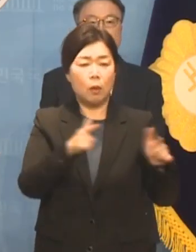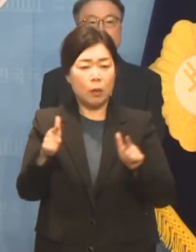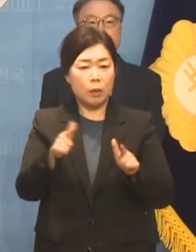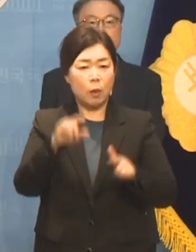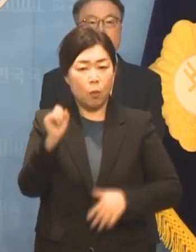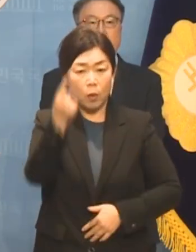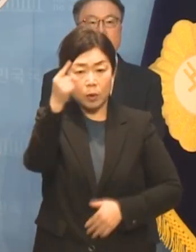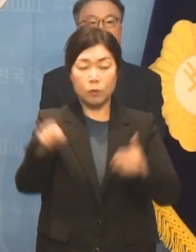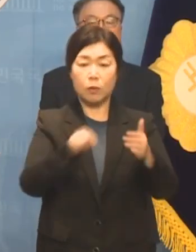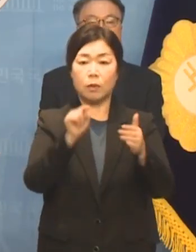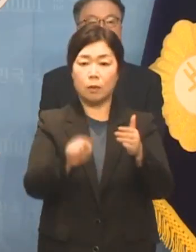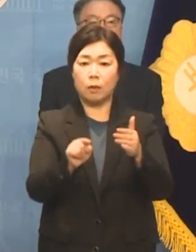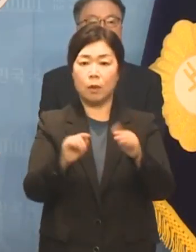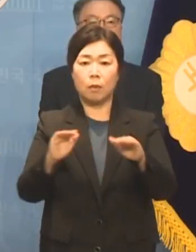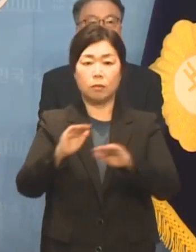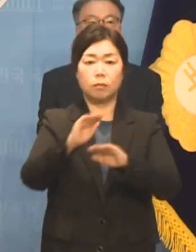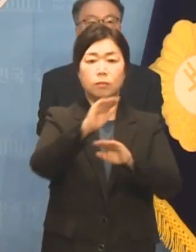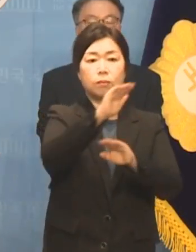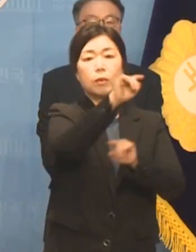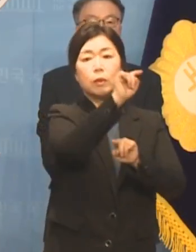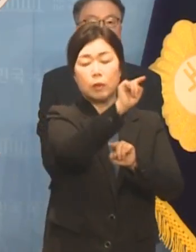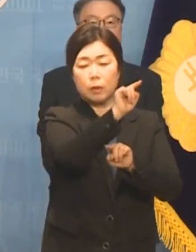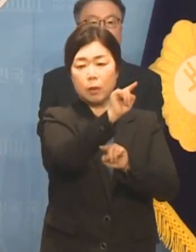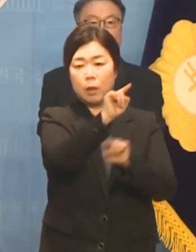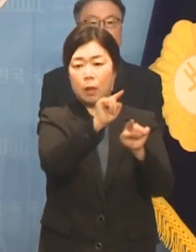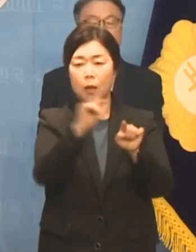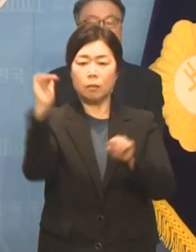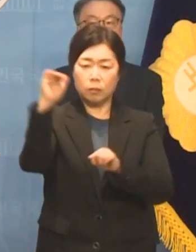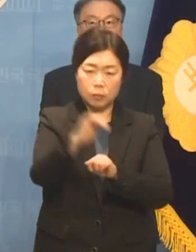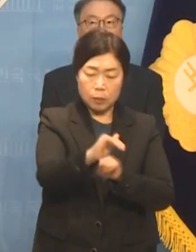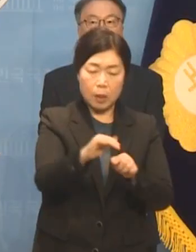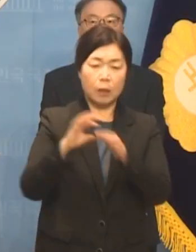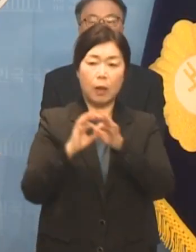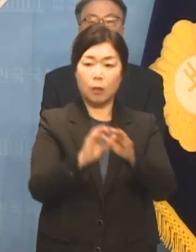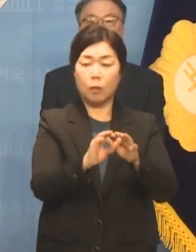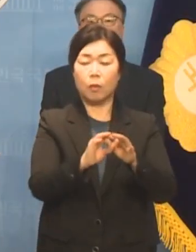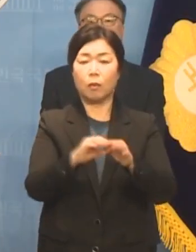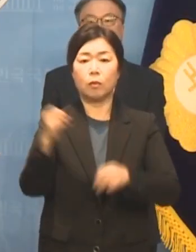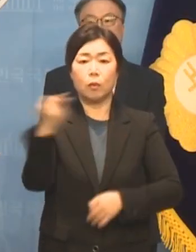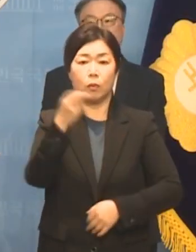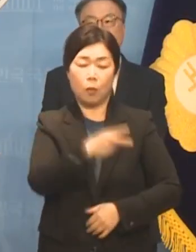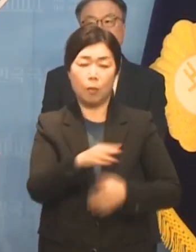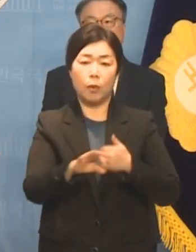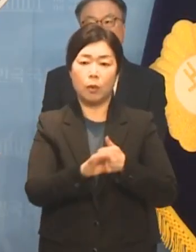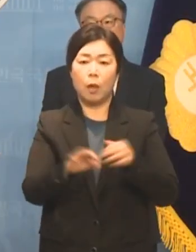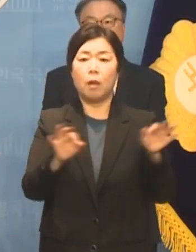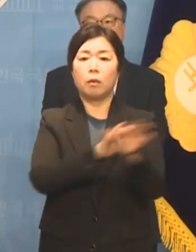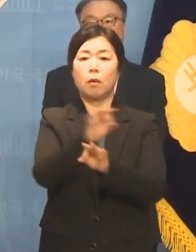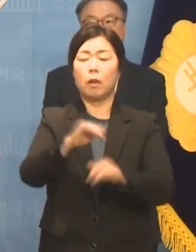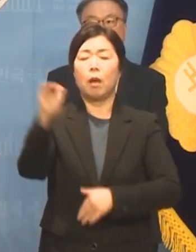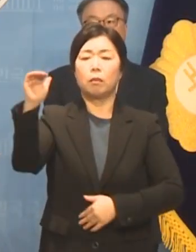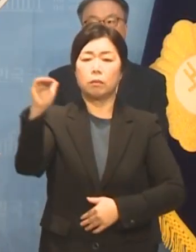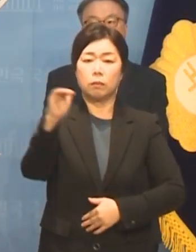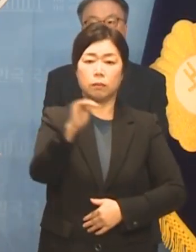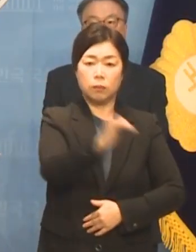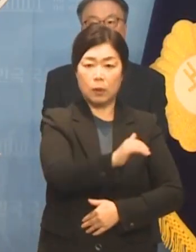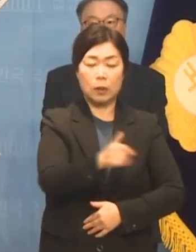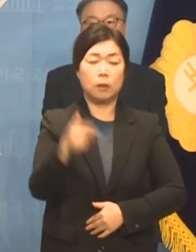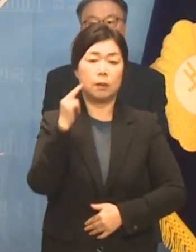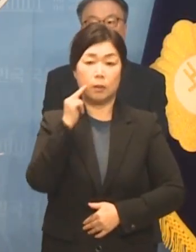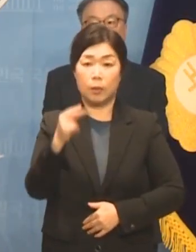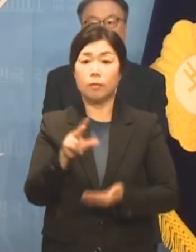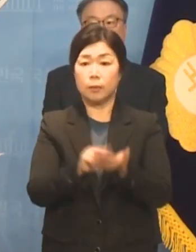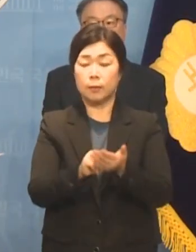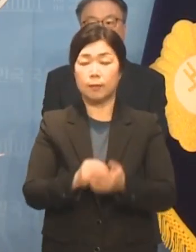원인들 사이에 상승작용을 통해 악순환이 형성되면 경기 위축이 한층 심화될 수 있습니다.